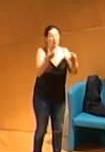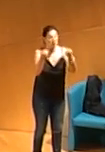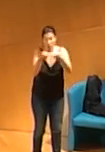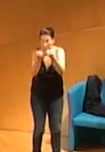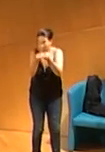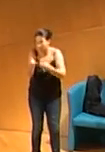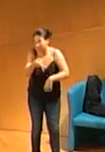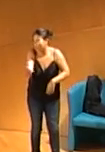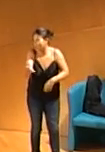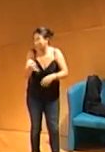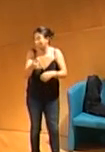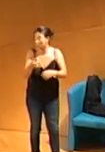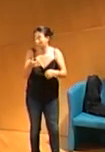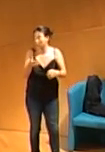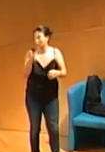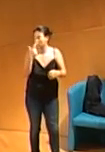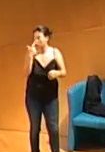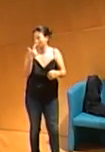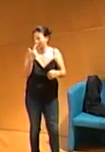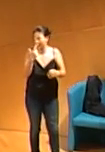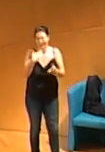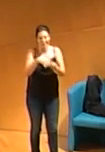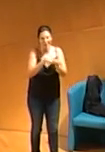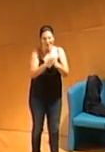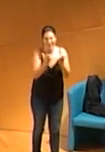un exemple là que je pense que je le mets dans le livre.